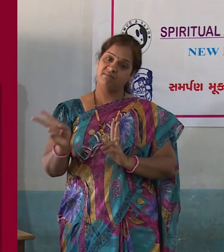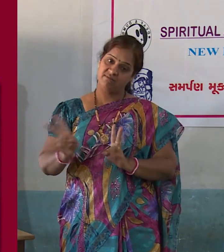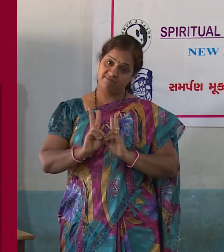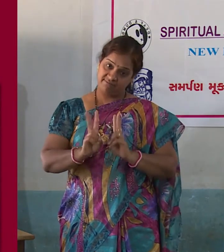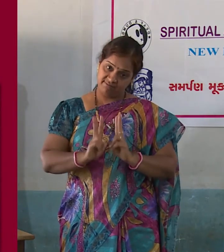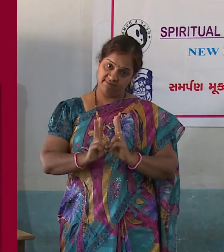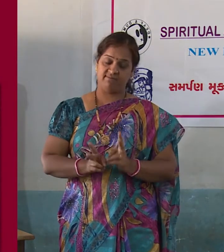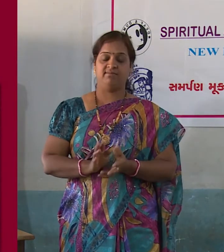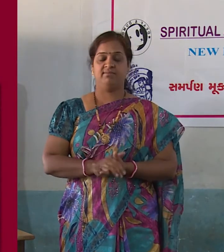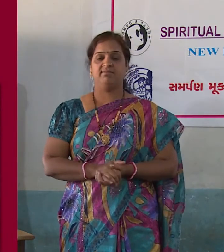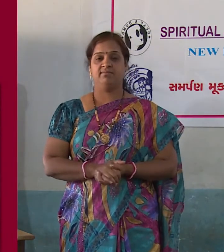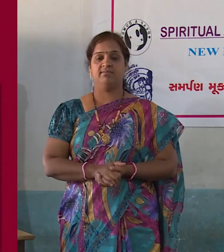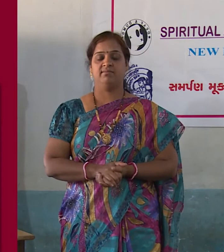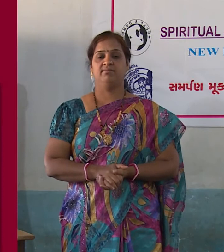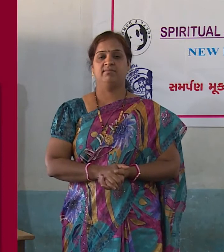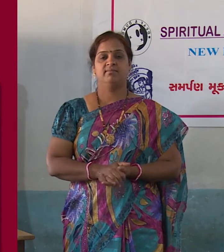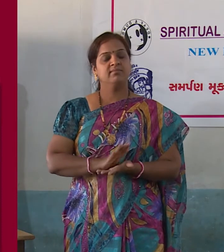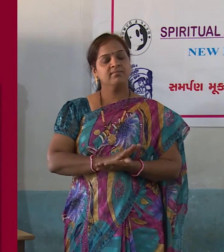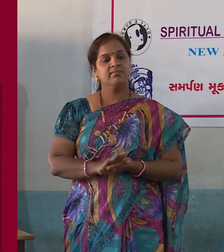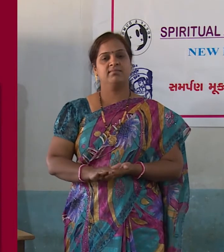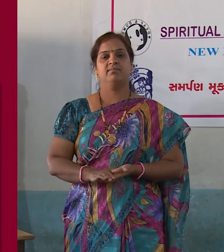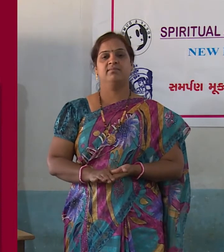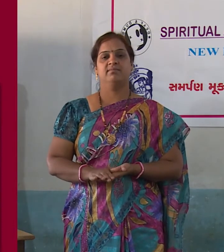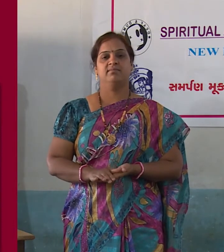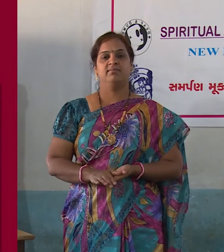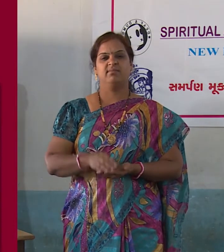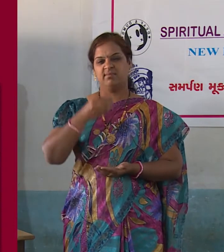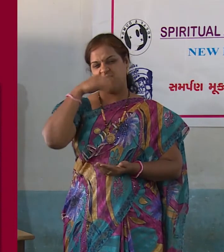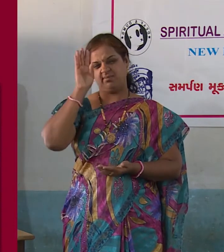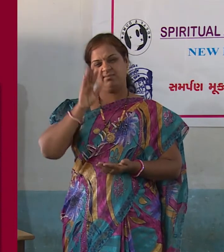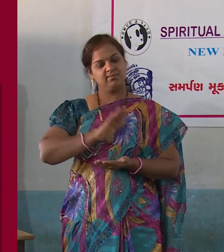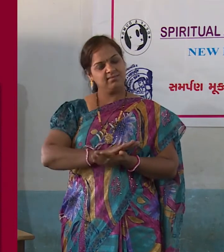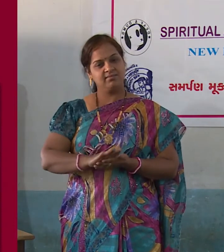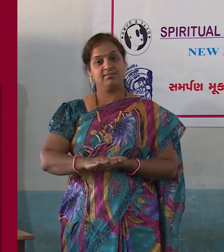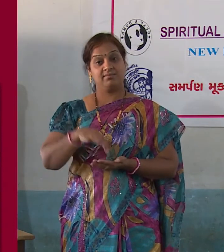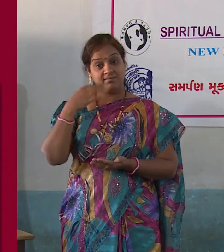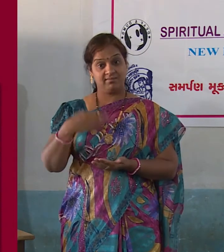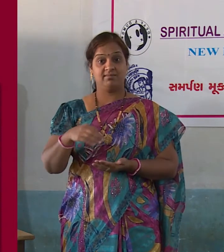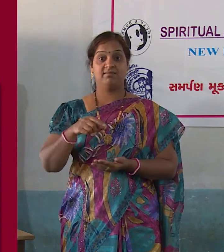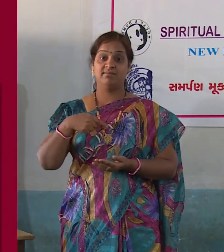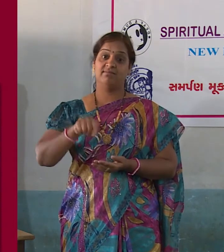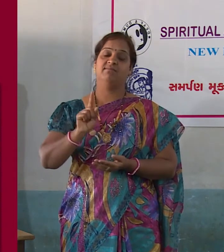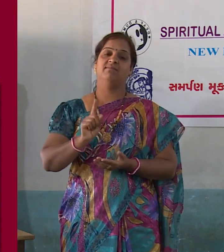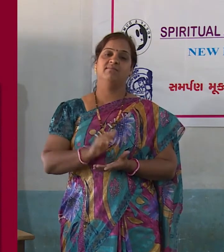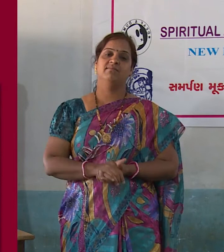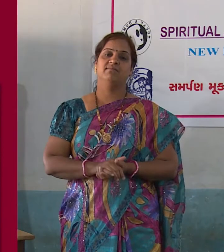पहले वाले ऑटोमेटिक अरेस हो जाएंगे, खत्म हो जाएंगे। उसको खत्म करना नहीं पड़ेगा।